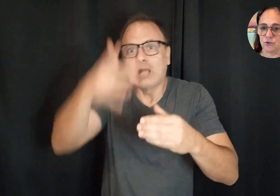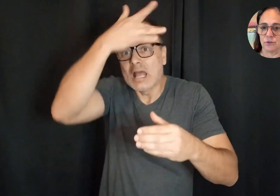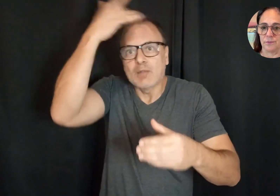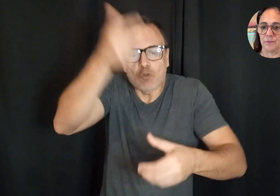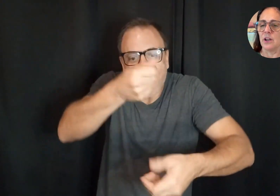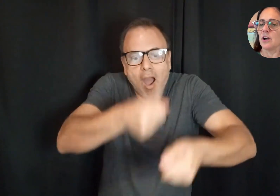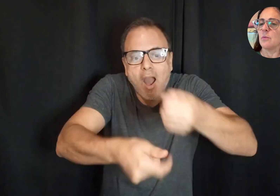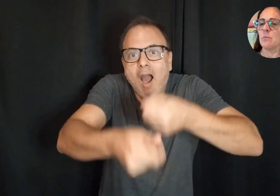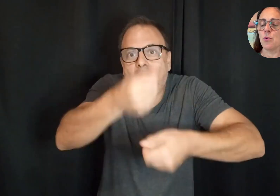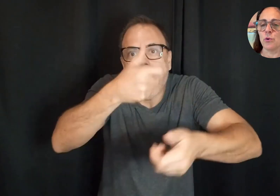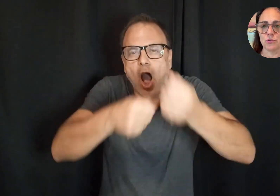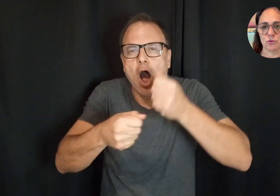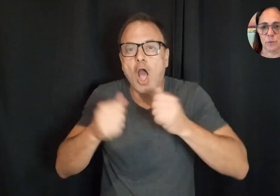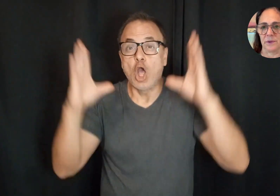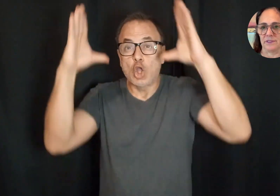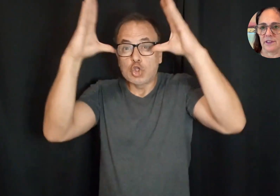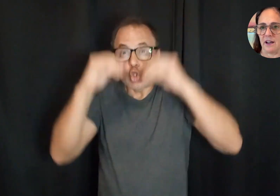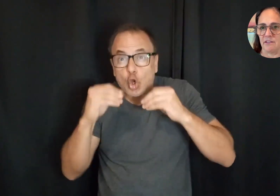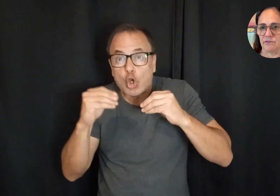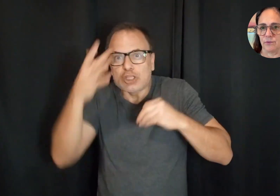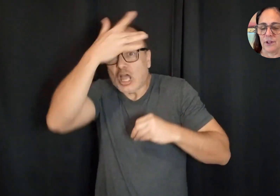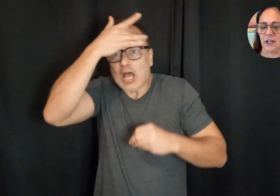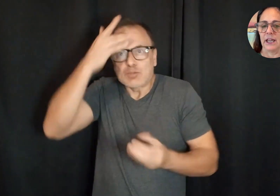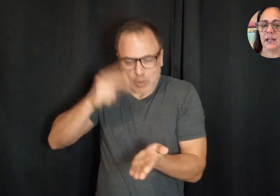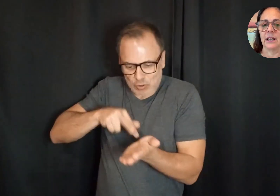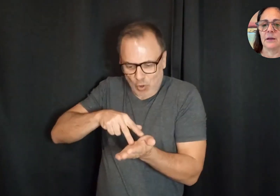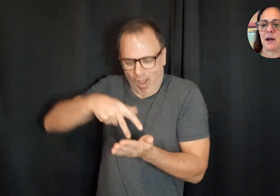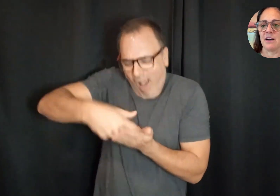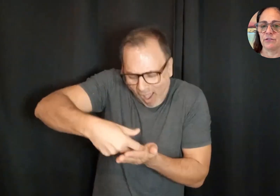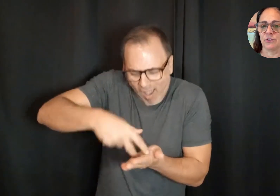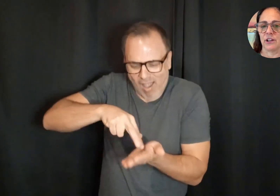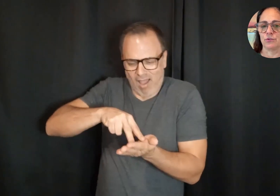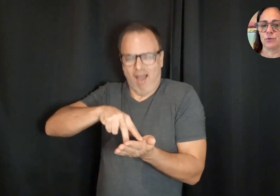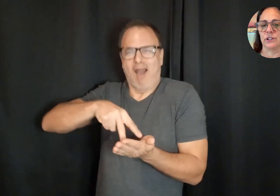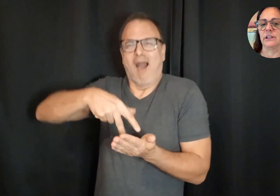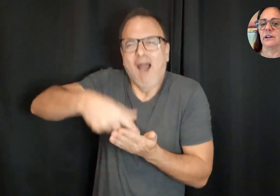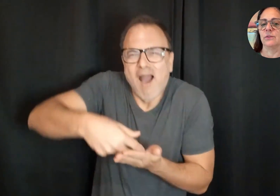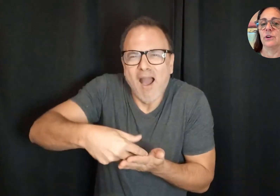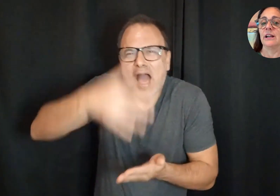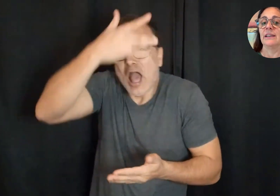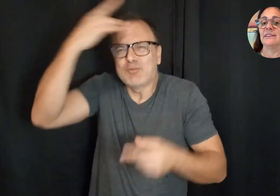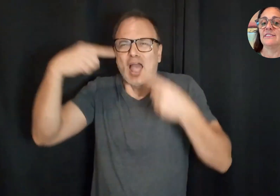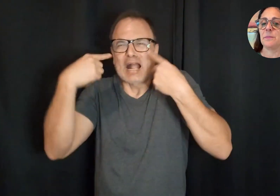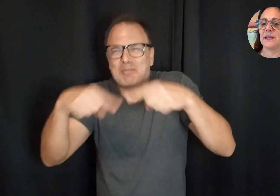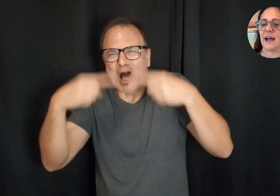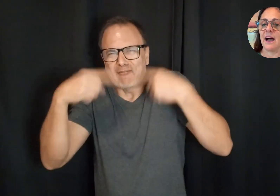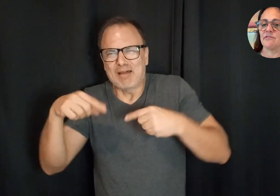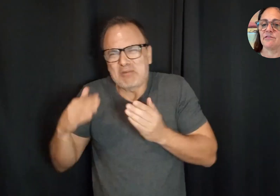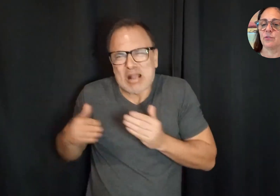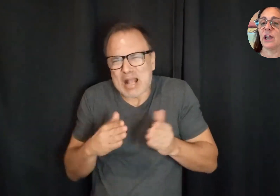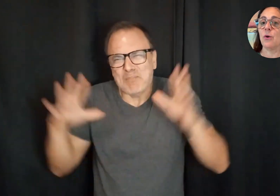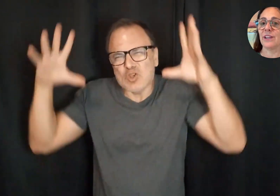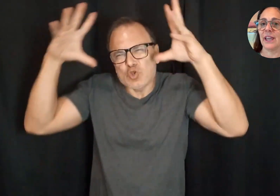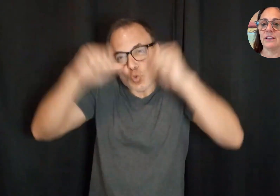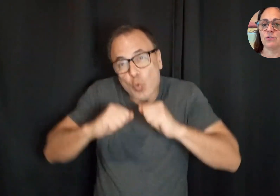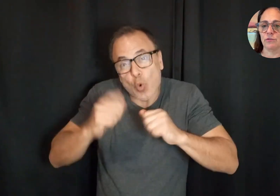noite, muitos tropeçavam, reclamavam da escuridão e esperavam que alguém